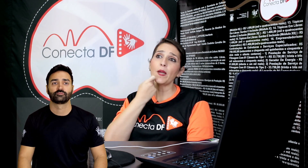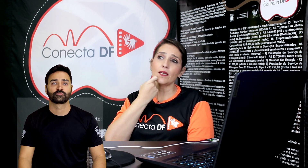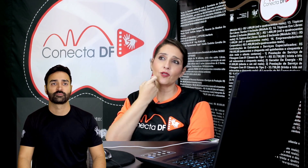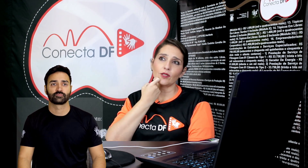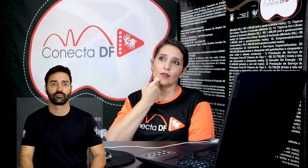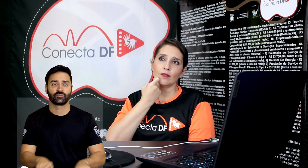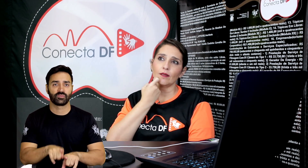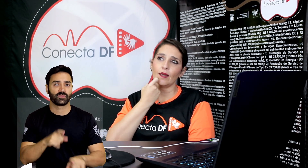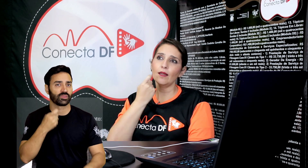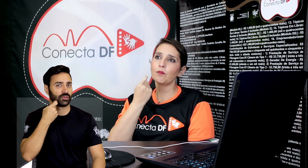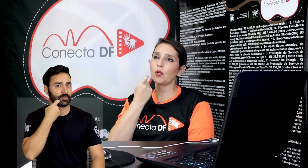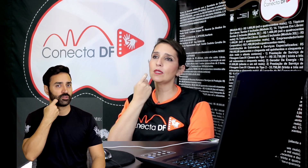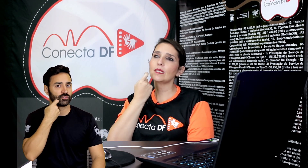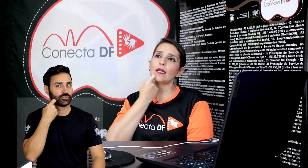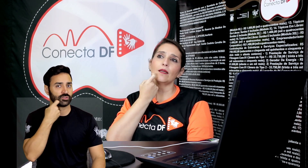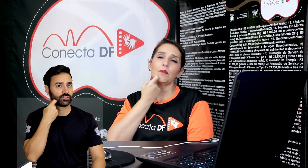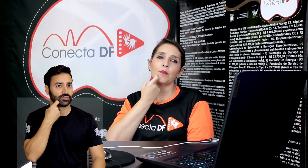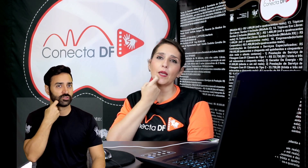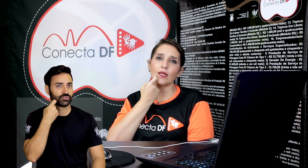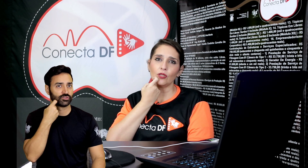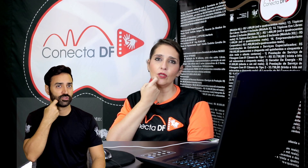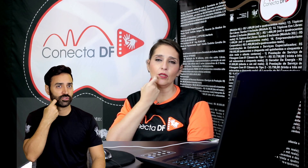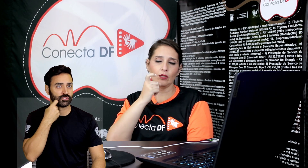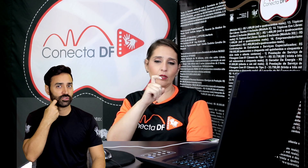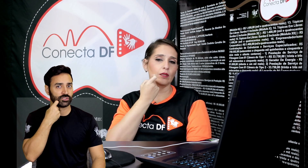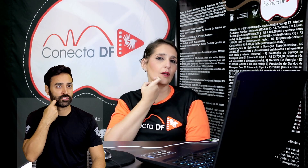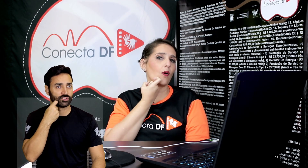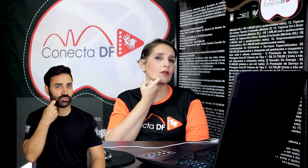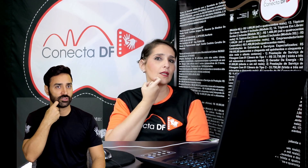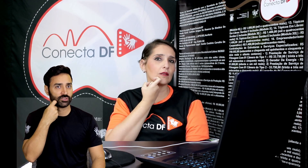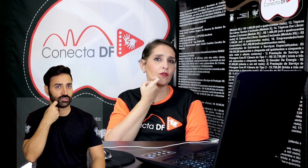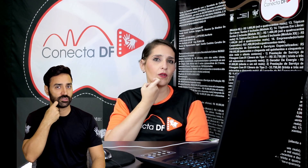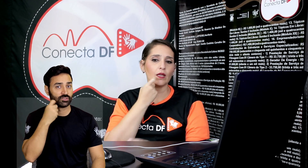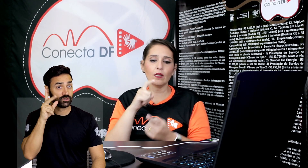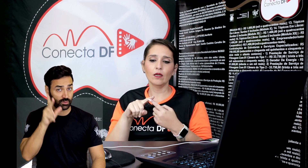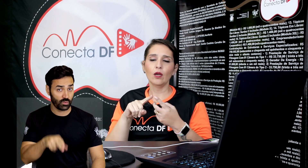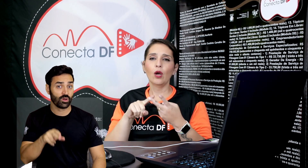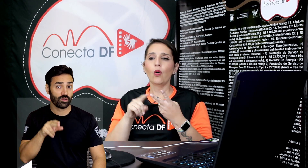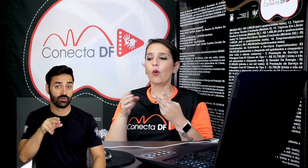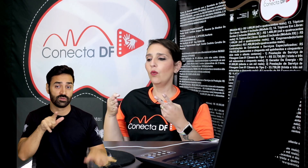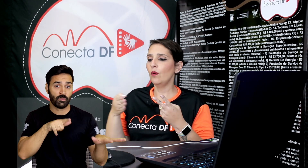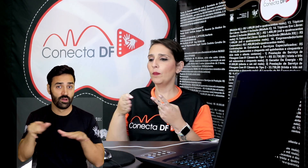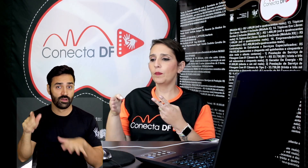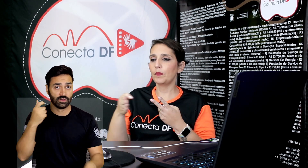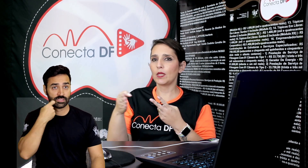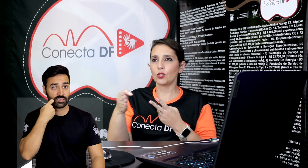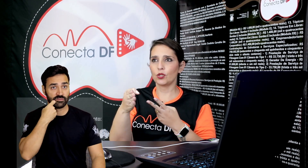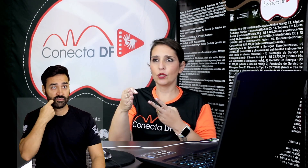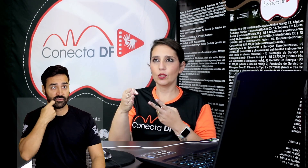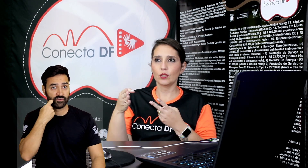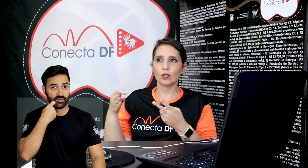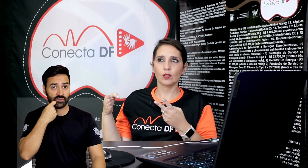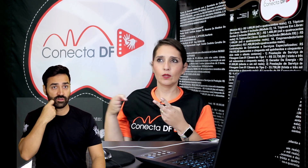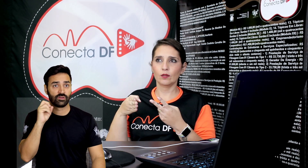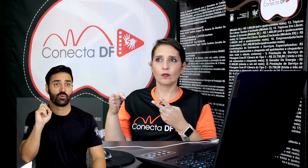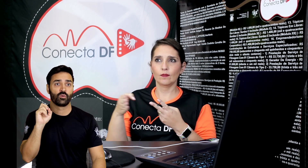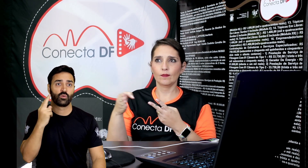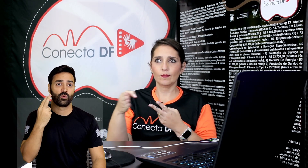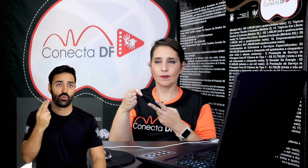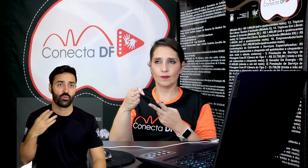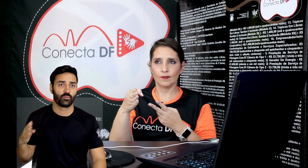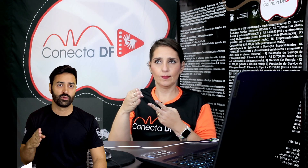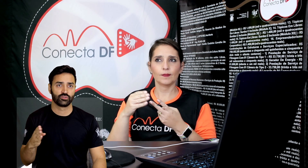tem o peixe, né? Que pode ser peixe, igual sexta-feira, ou peixe.